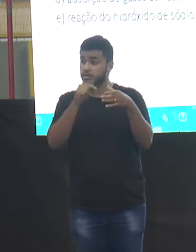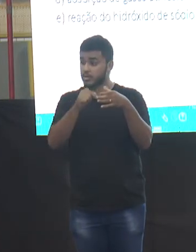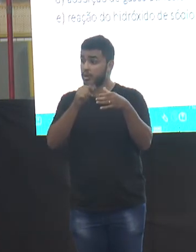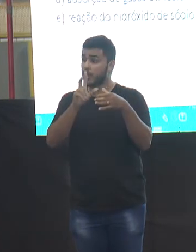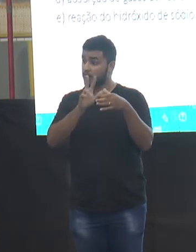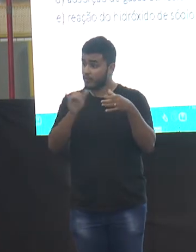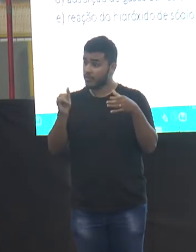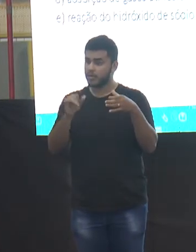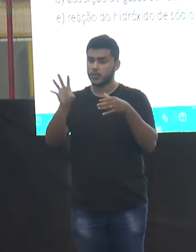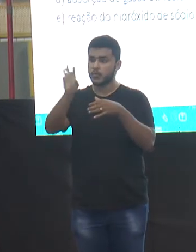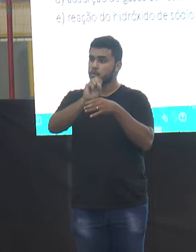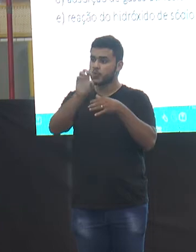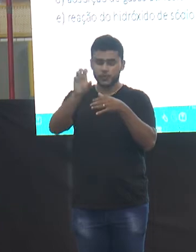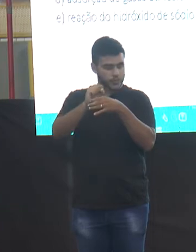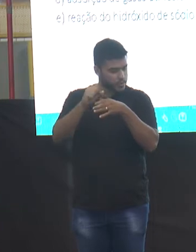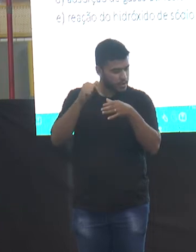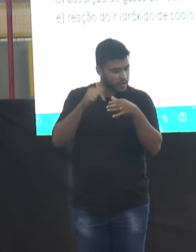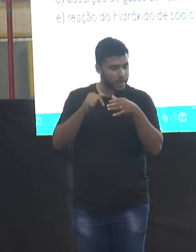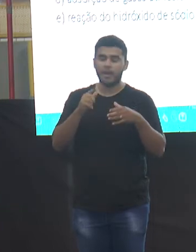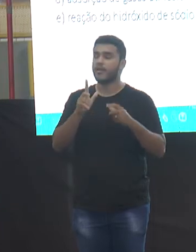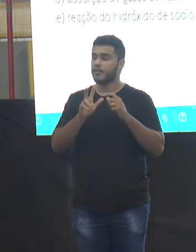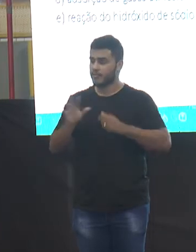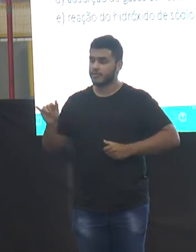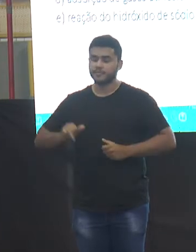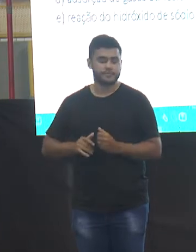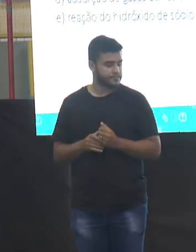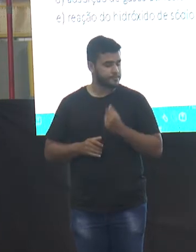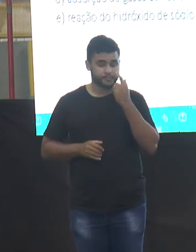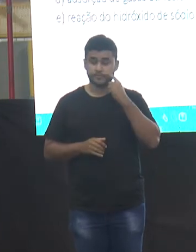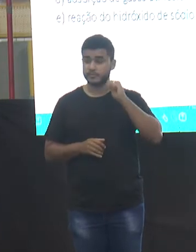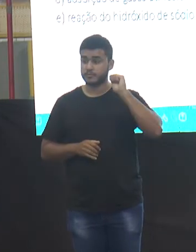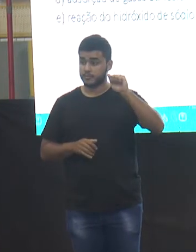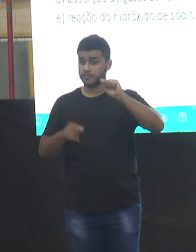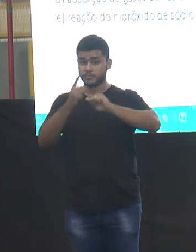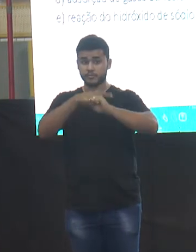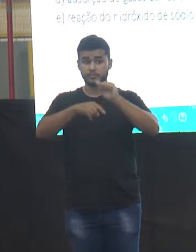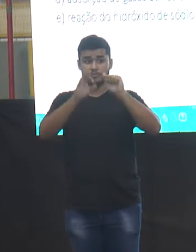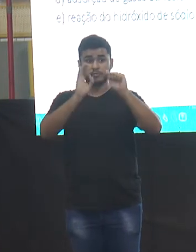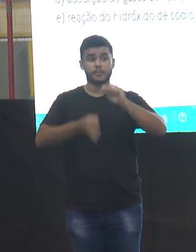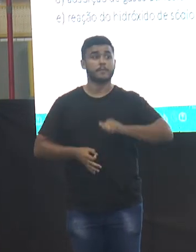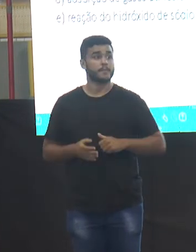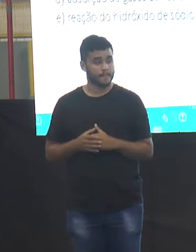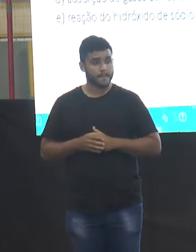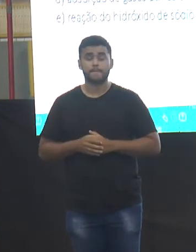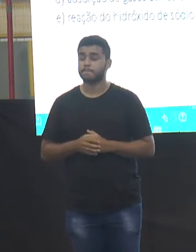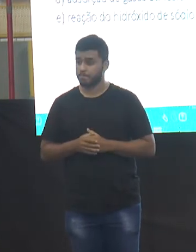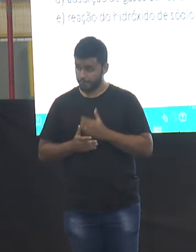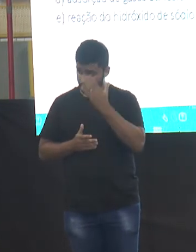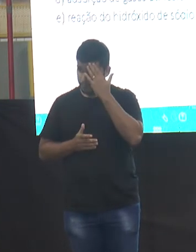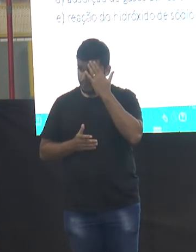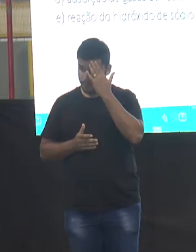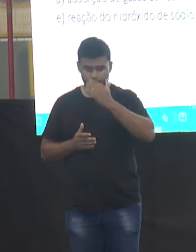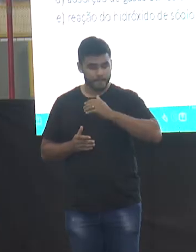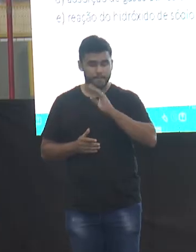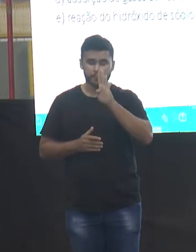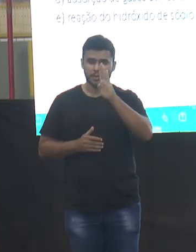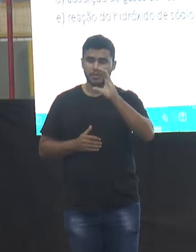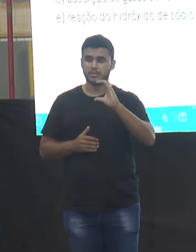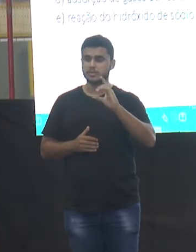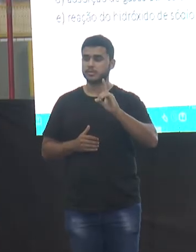água, vai acontecendo isso daí. Então, gente, primeira letra A. Não nos custa nada ler as